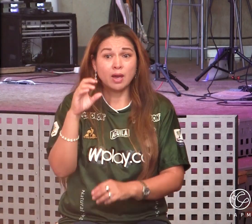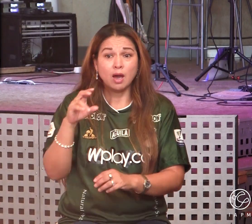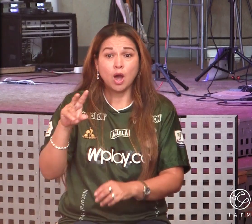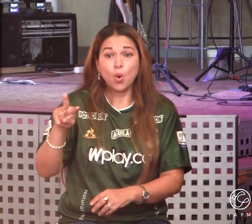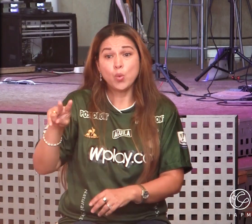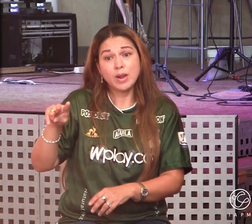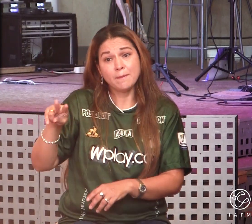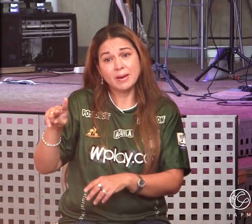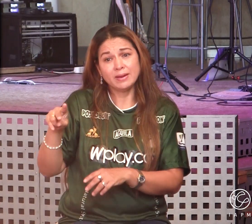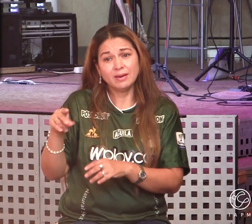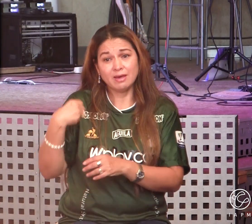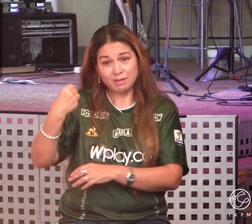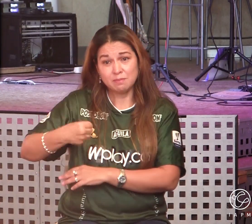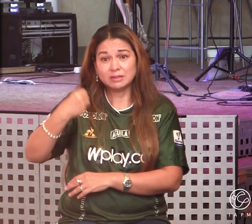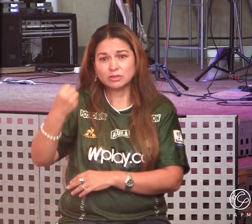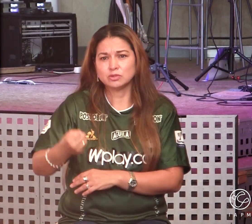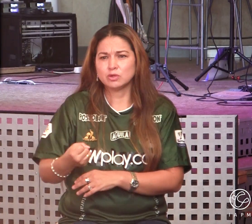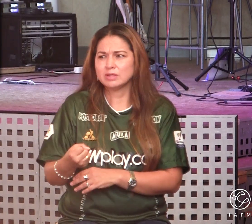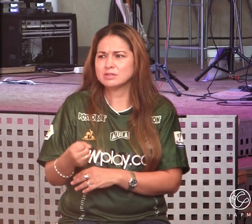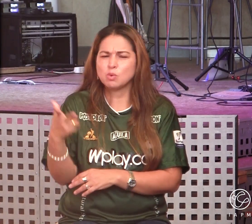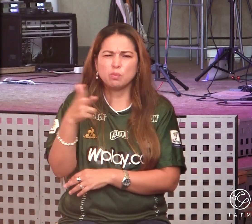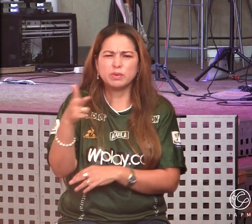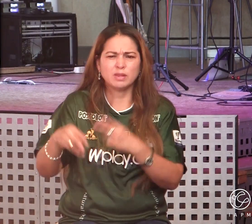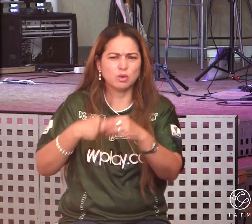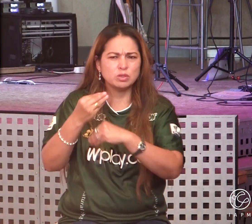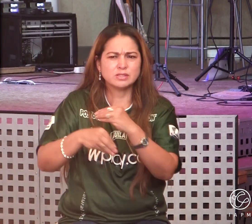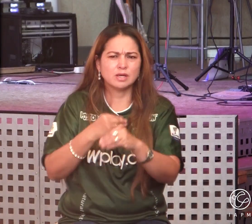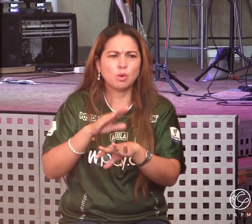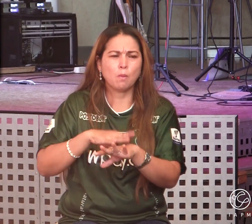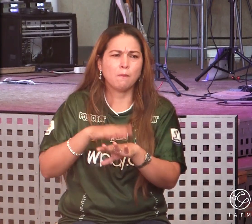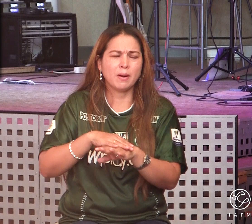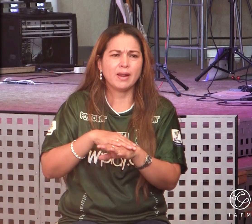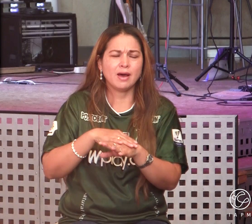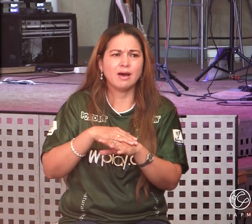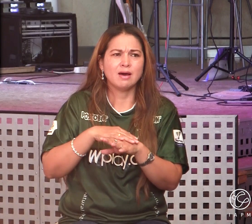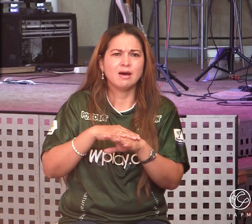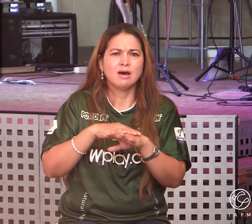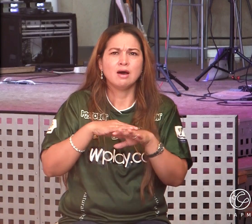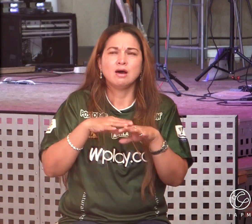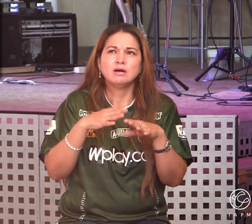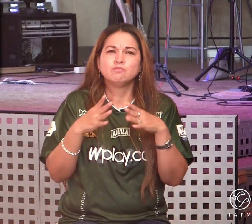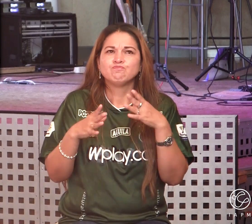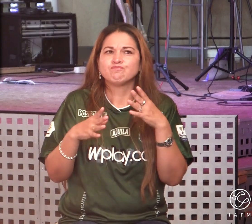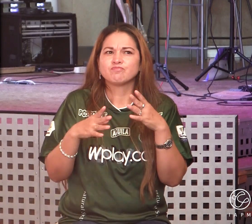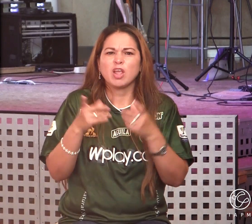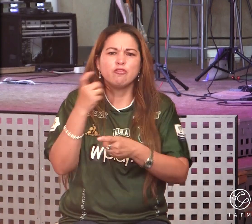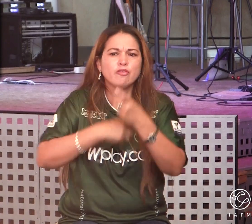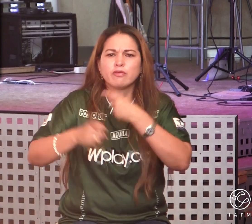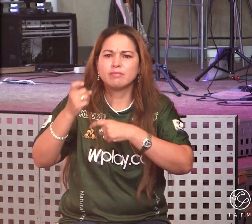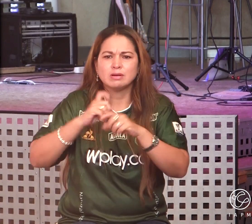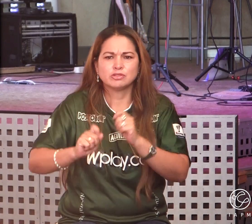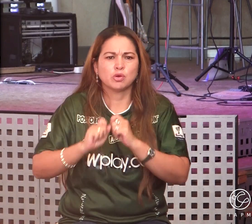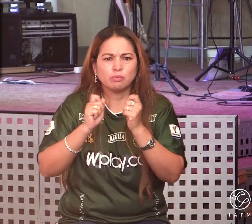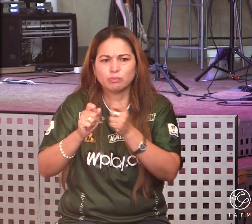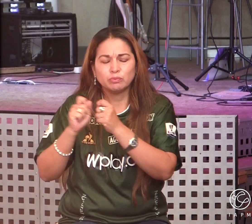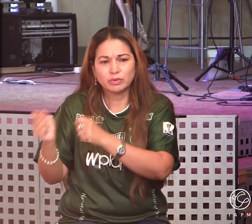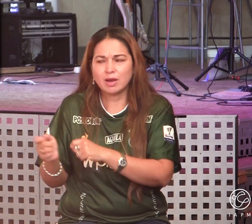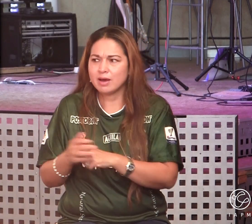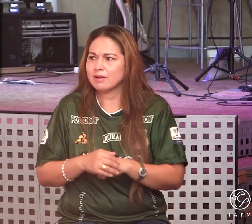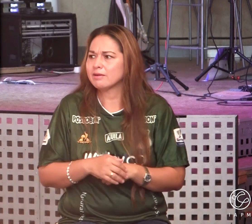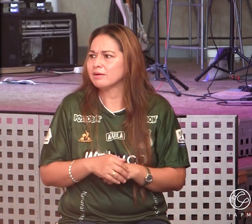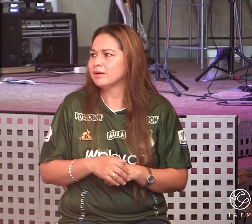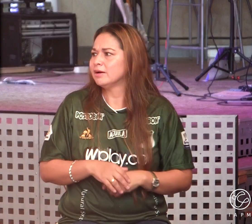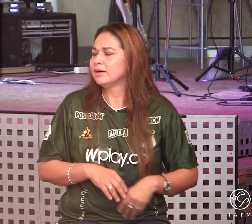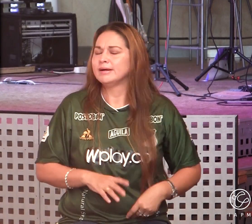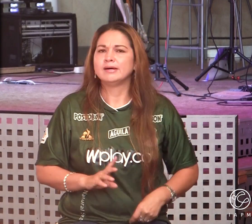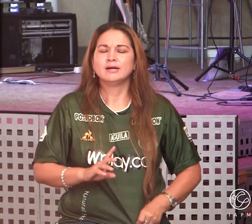inclusive, junto con otro pastor creo que dominicano, y hicieron un diálogo en vivo, y en el diálogo en vivo, bueno, Bill